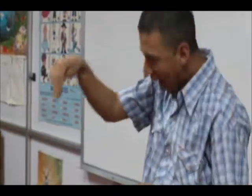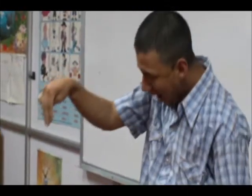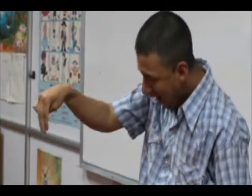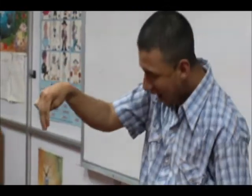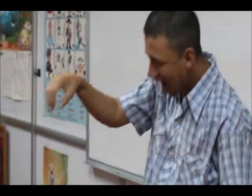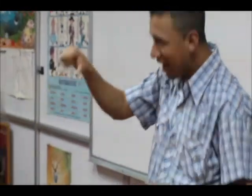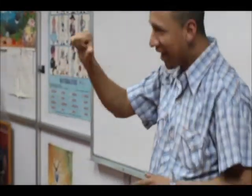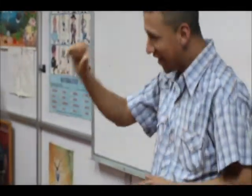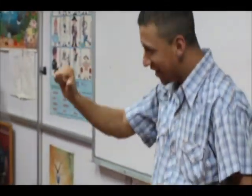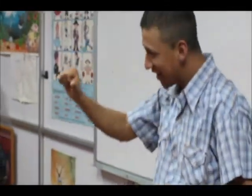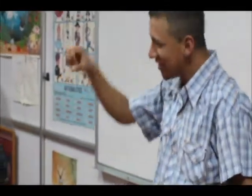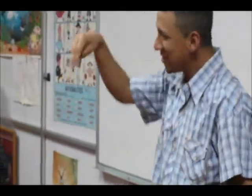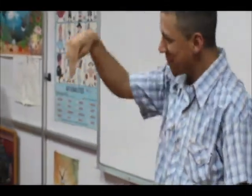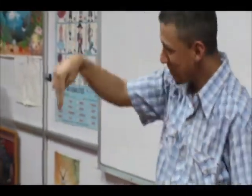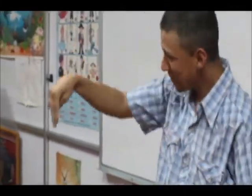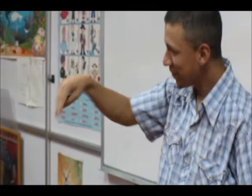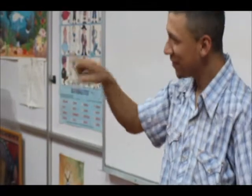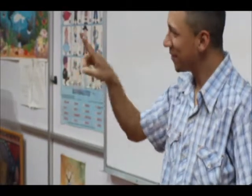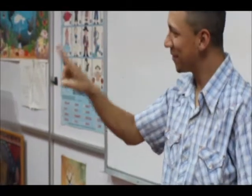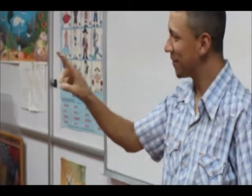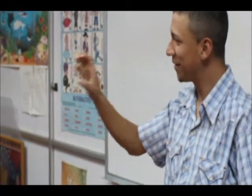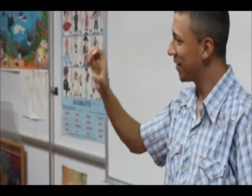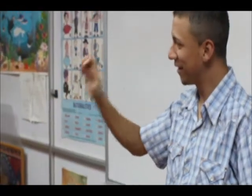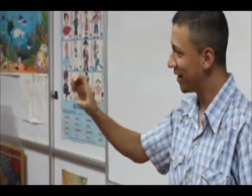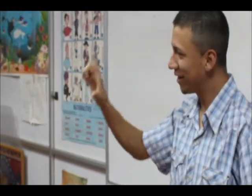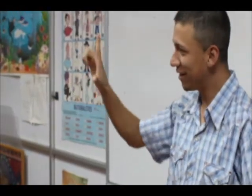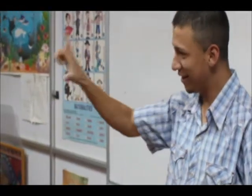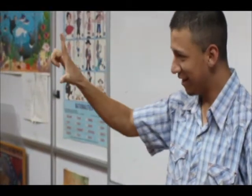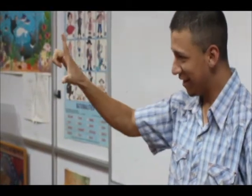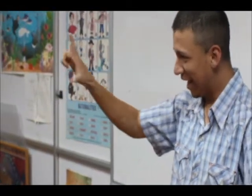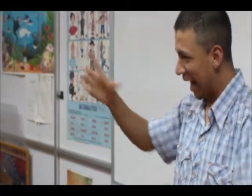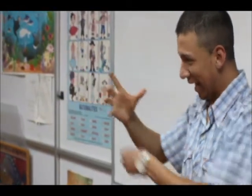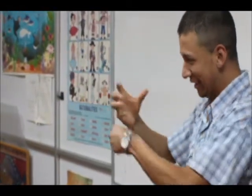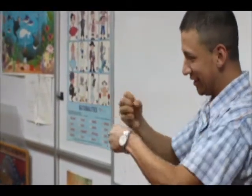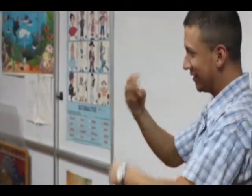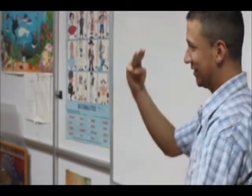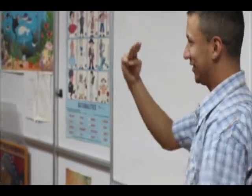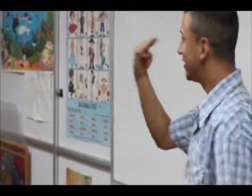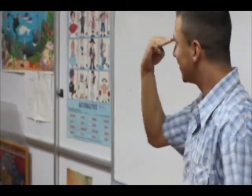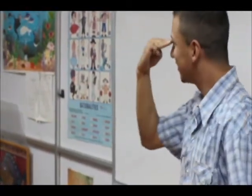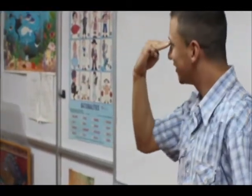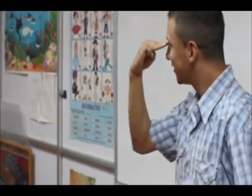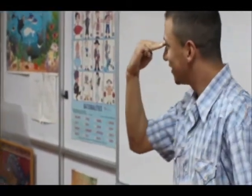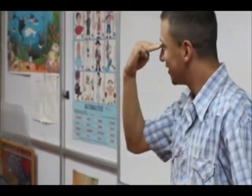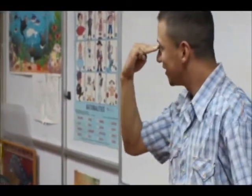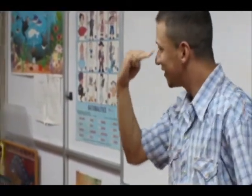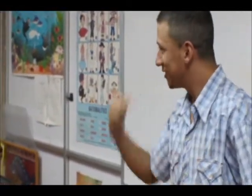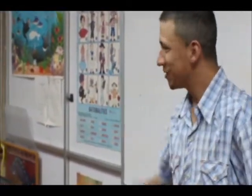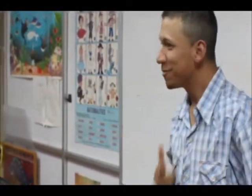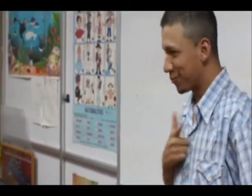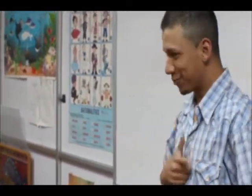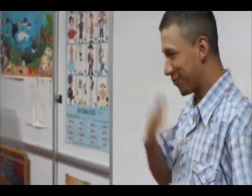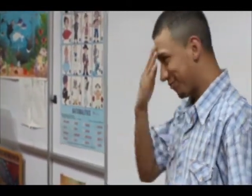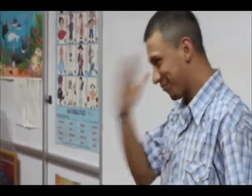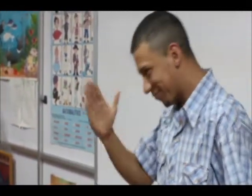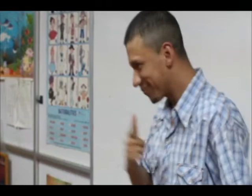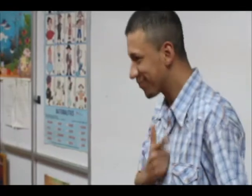señas, pues se presenta la oportunidad y me recomiendan. Pues al abrir las inscripciones en ese entonces,